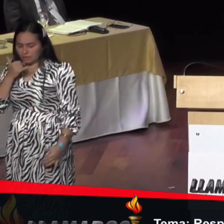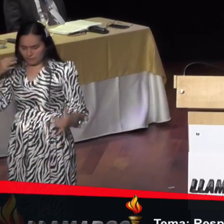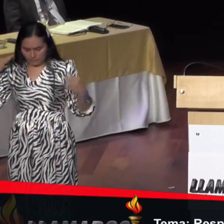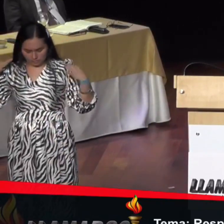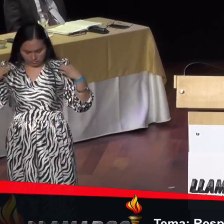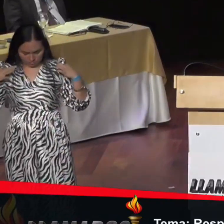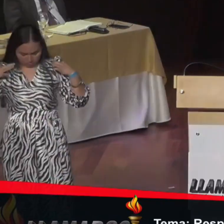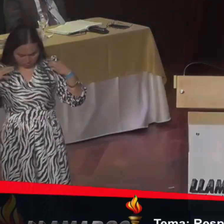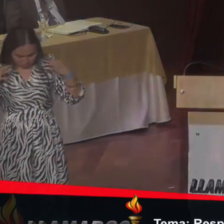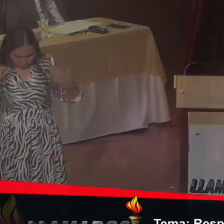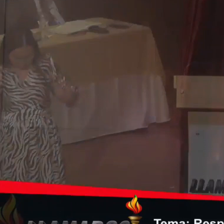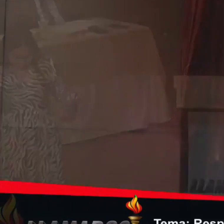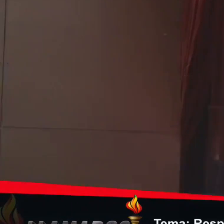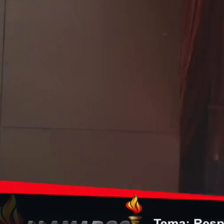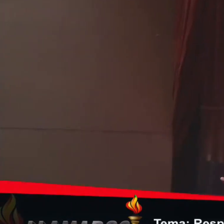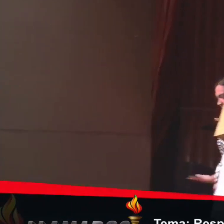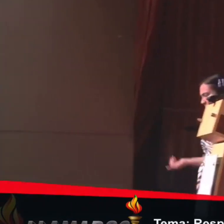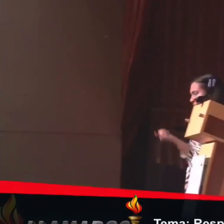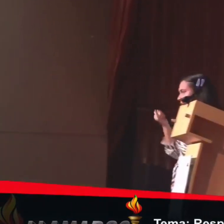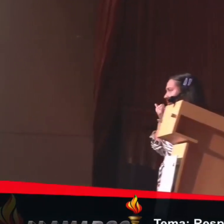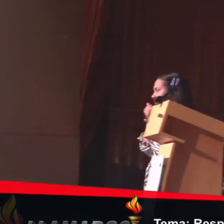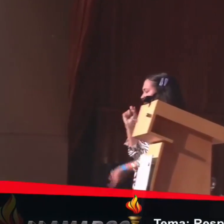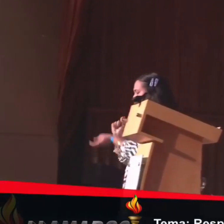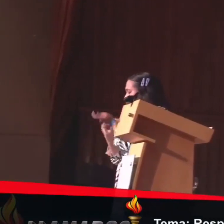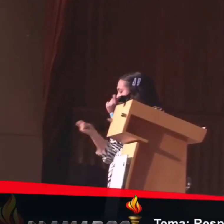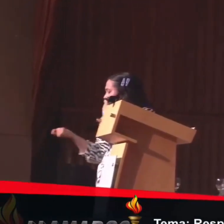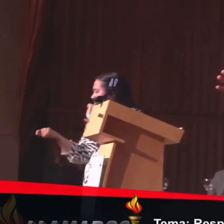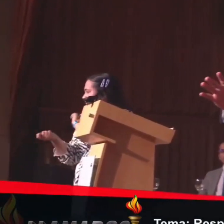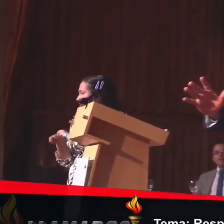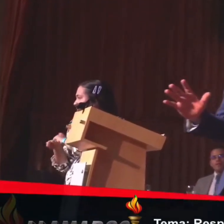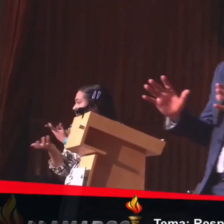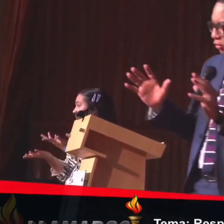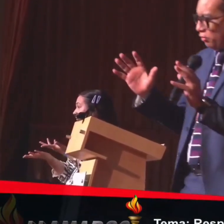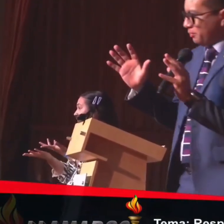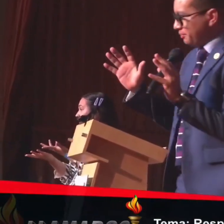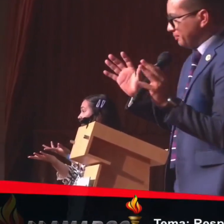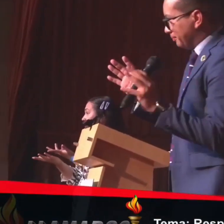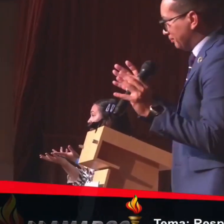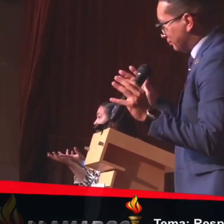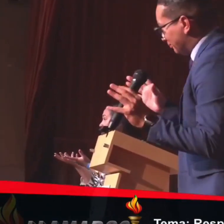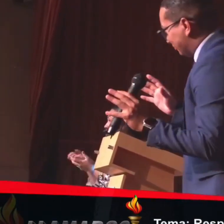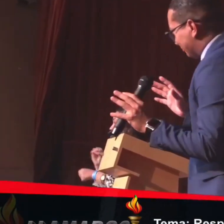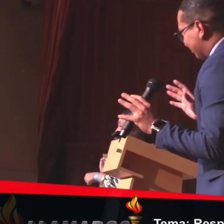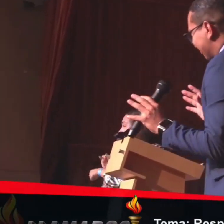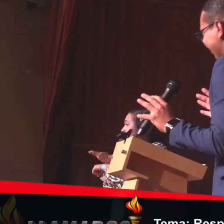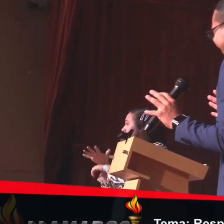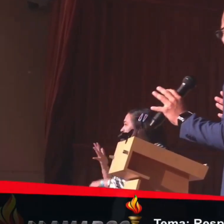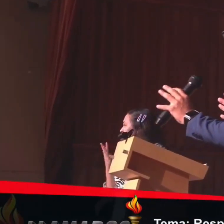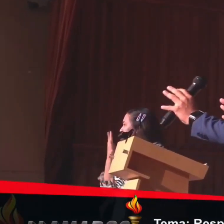que no hacen parte y suben la foto.